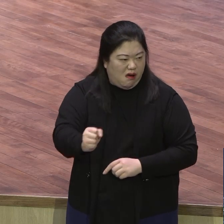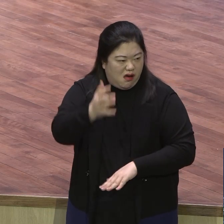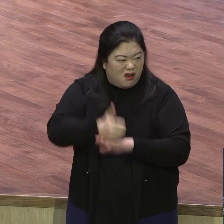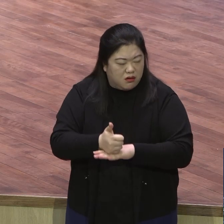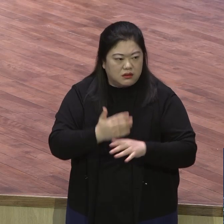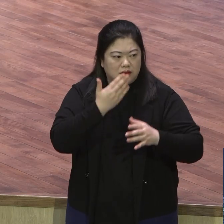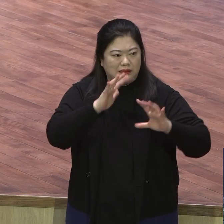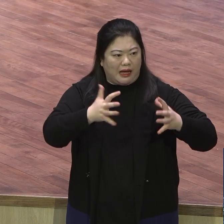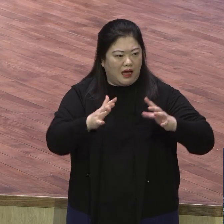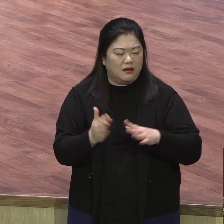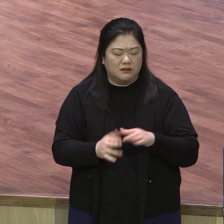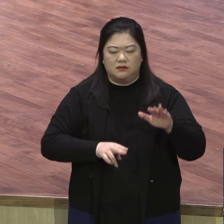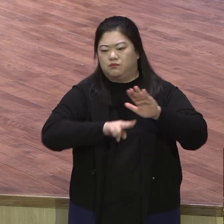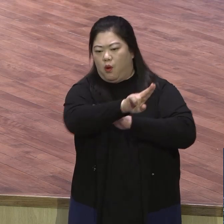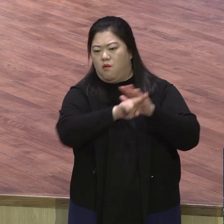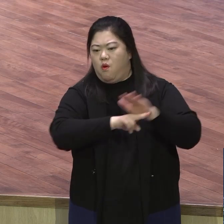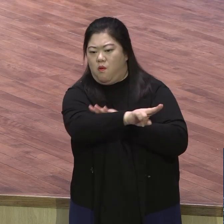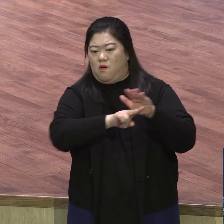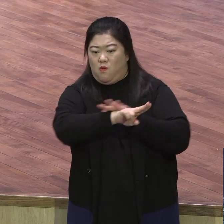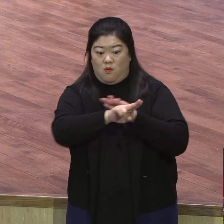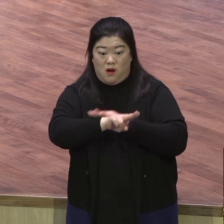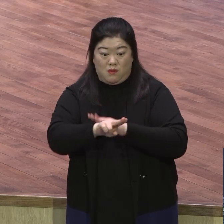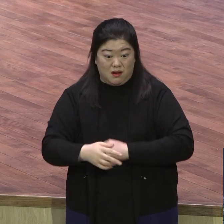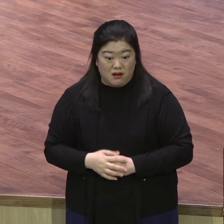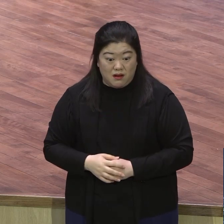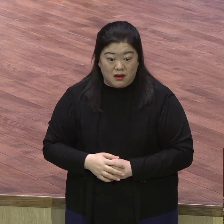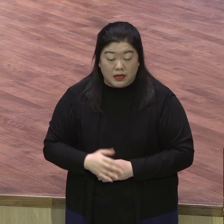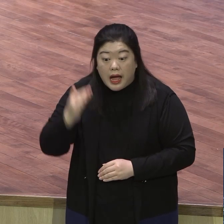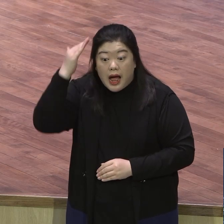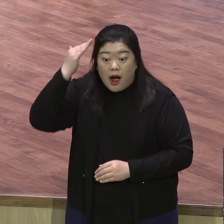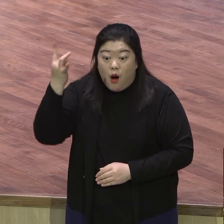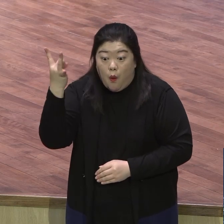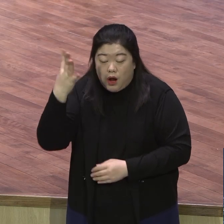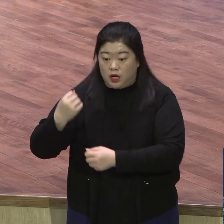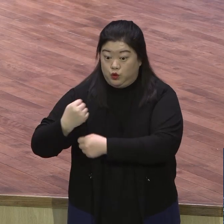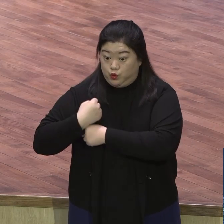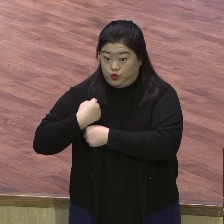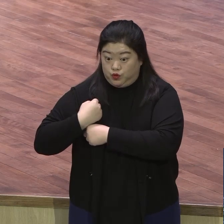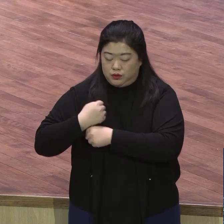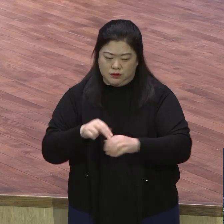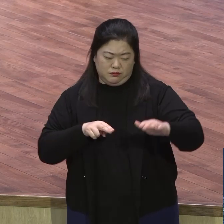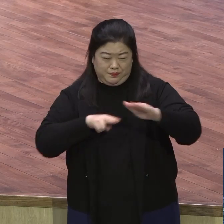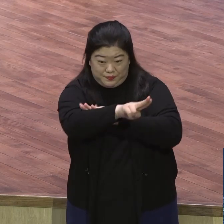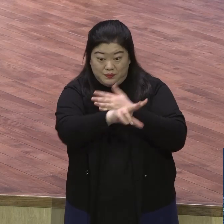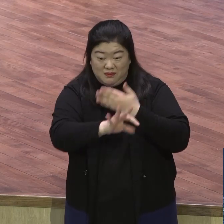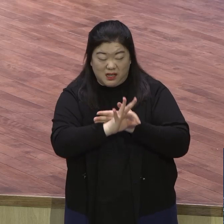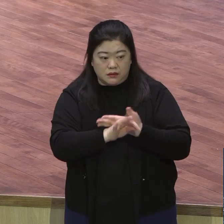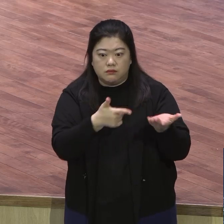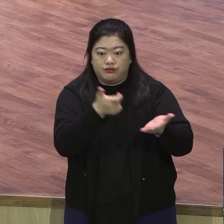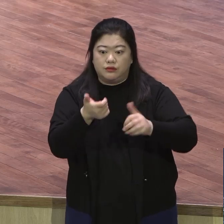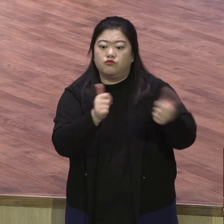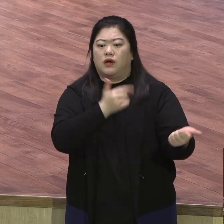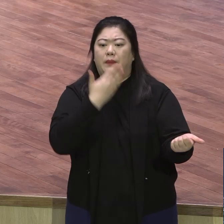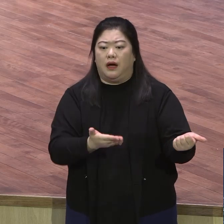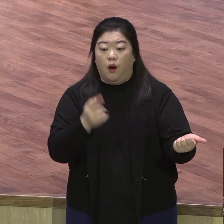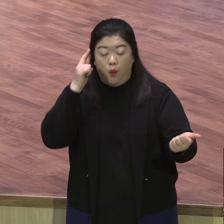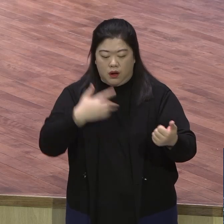탈출하면 그냥 탈림을 죽이잖아요. 전쟁시는 사살이에요. 그런데 그때는 그런 게 없으니까 백성들이